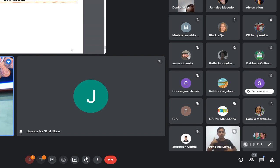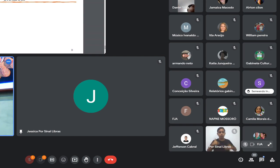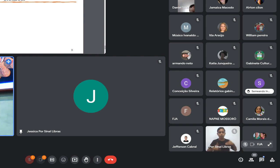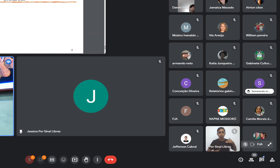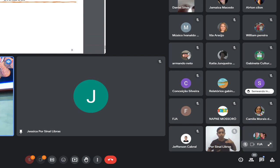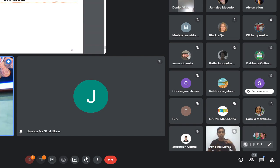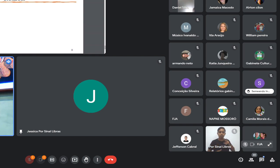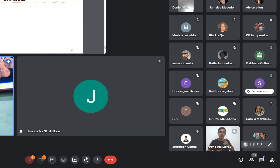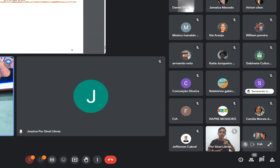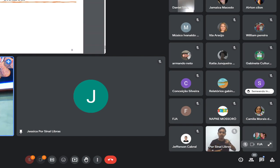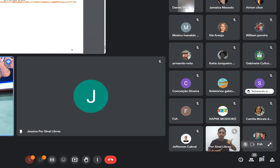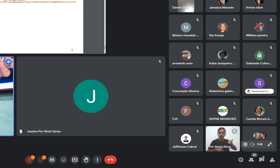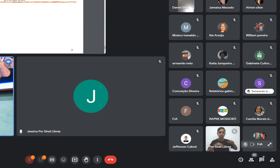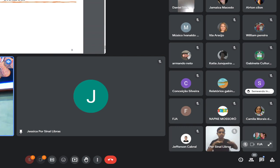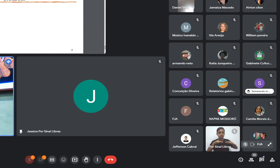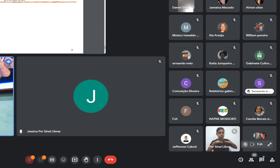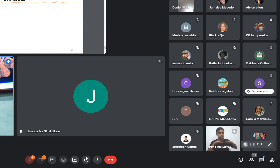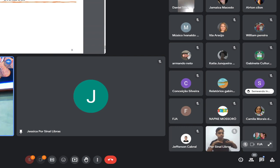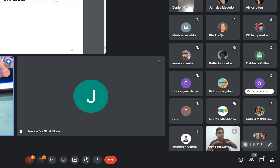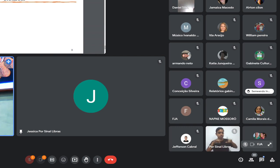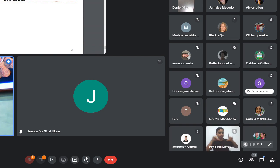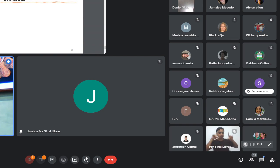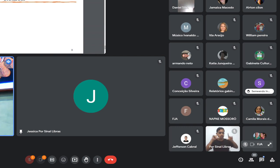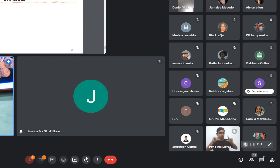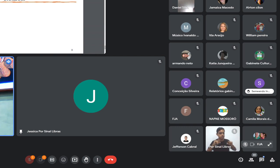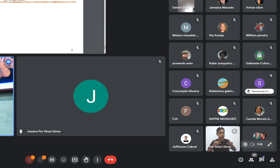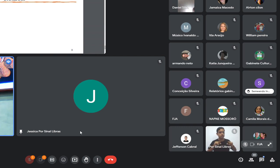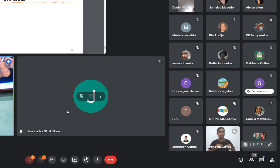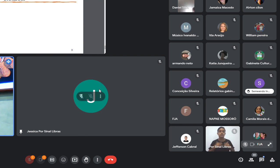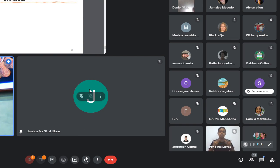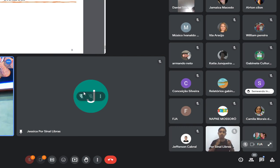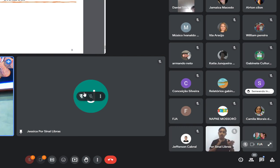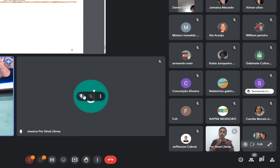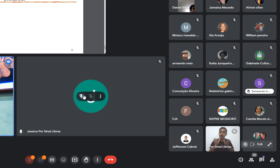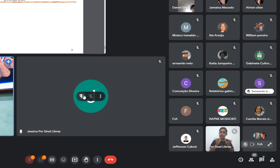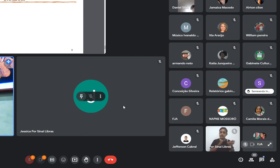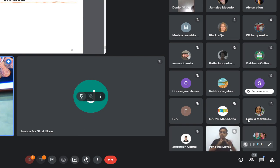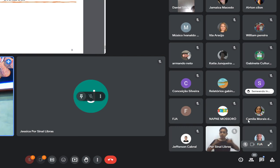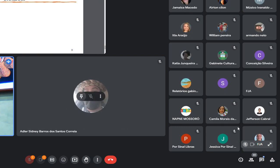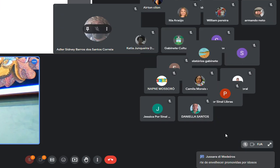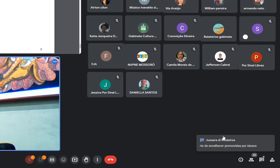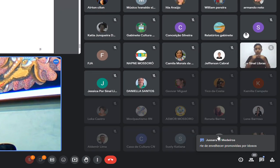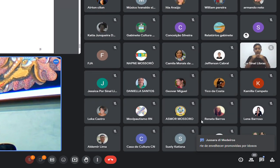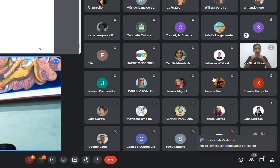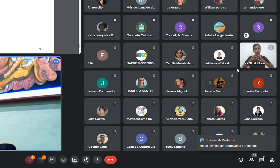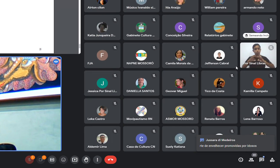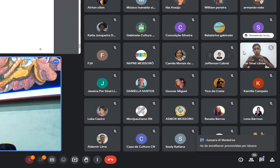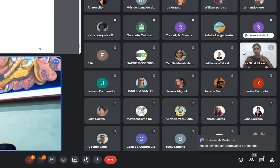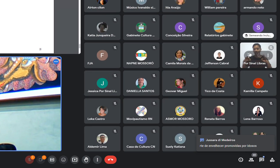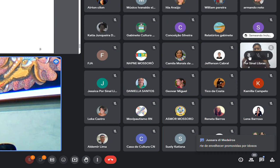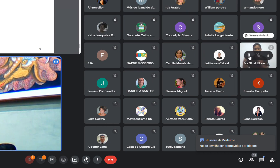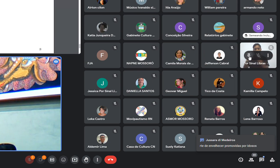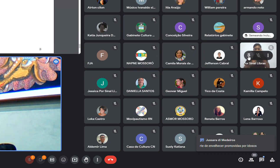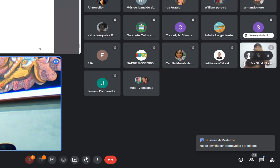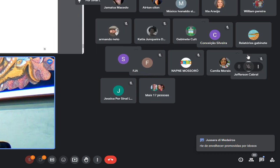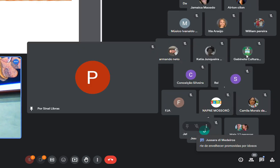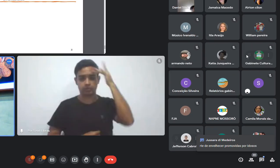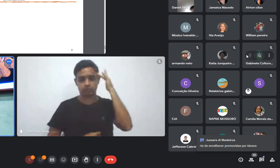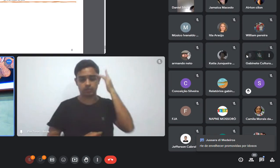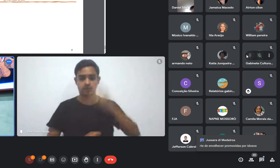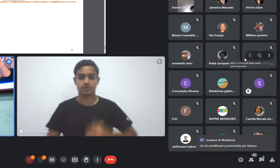Então, a acessibilidade ela serve para pessoas com deficiência e pessoas sem deficiência, né?